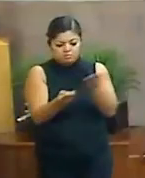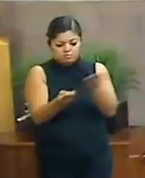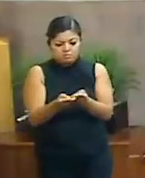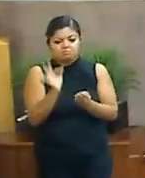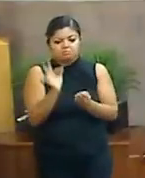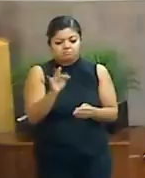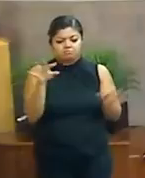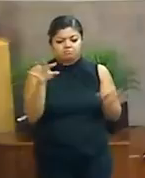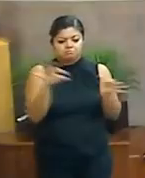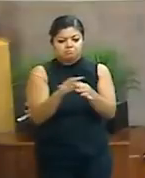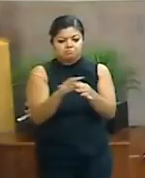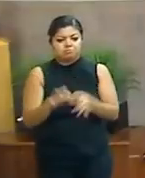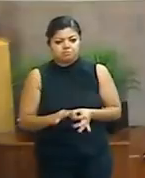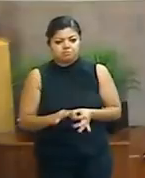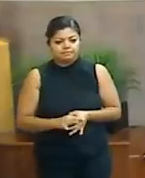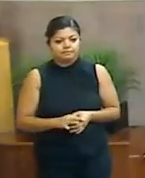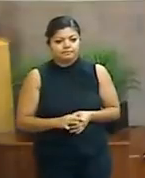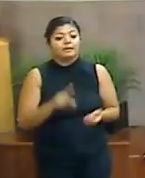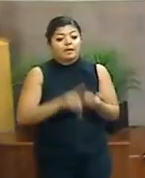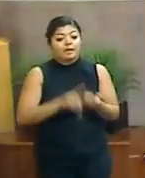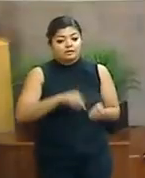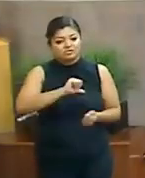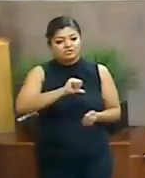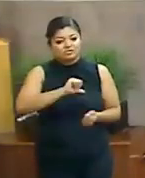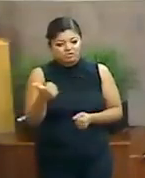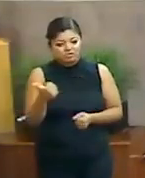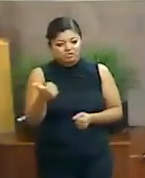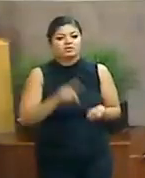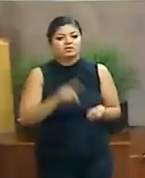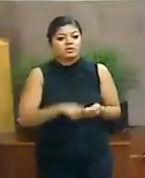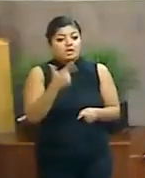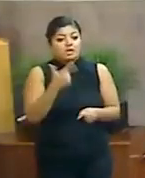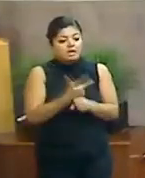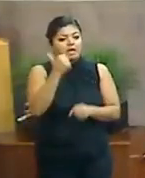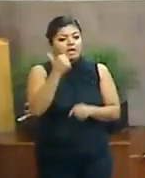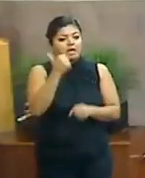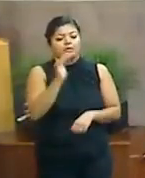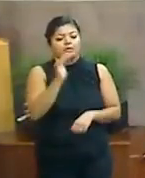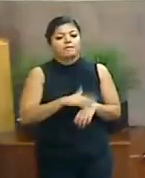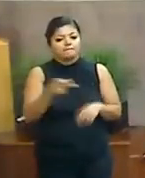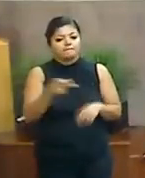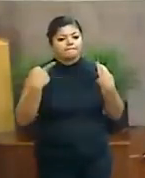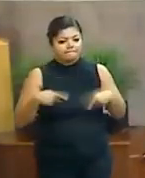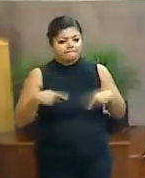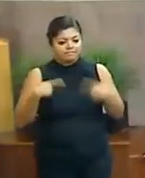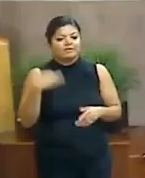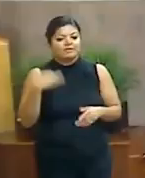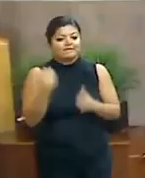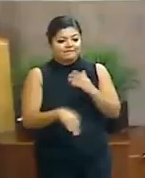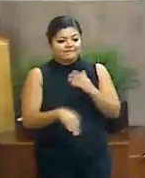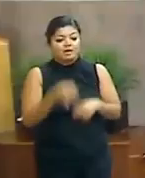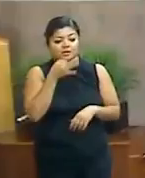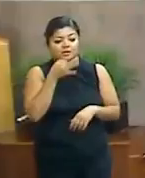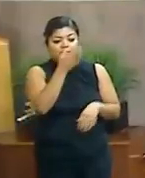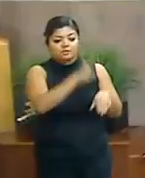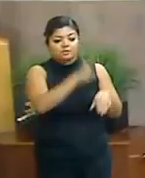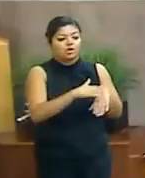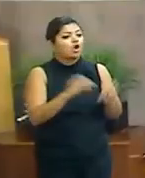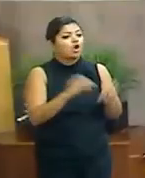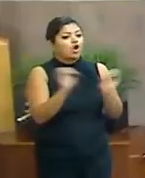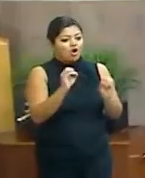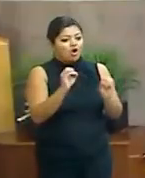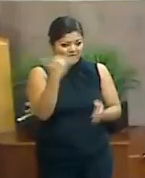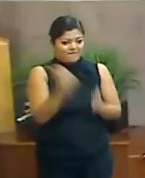en otro tema se califica como infundado en el coche consistente en que la responsable sino indebidamente que el acto de autoridad no podía